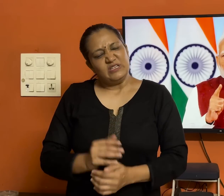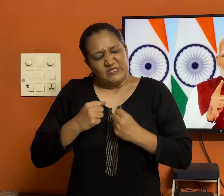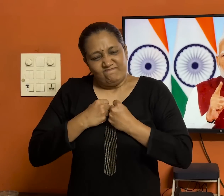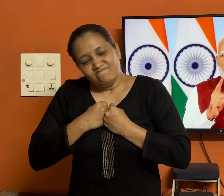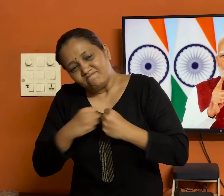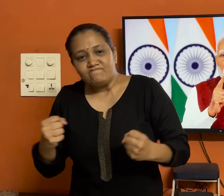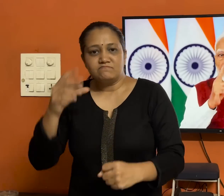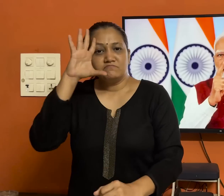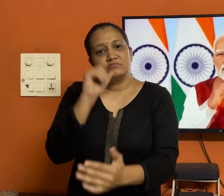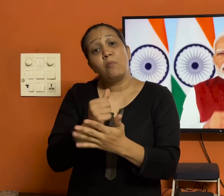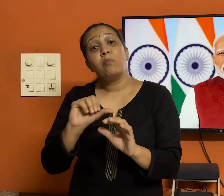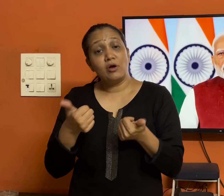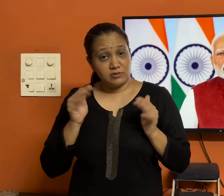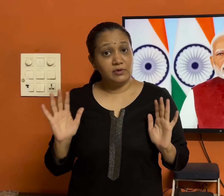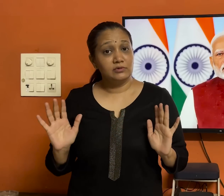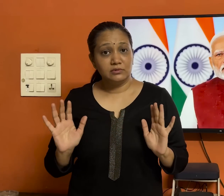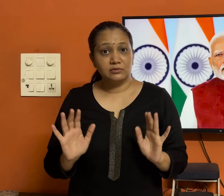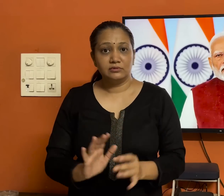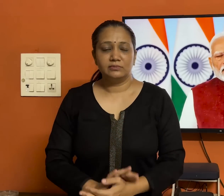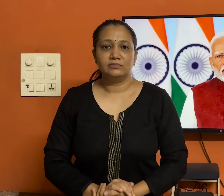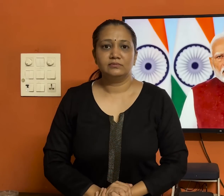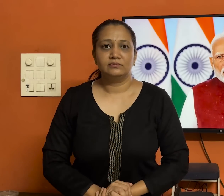फौलादी फैसले लिए जाते हैं,